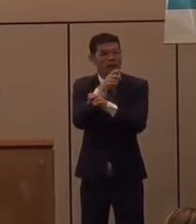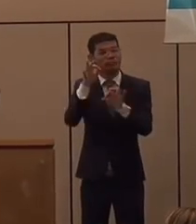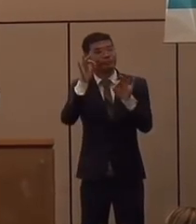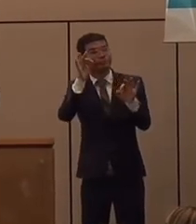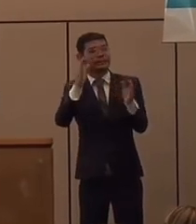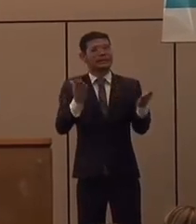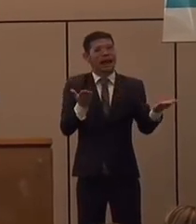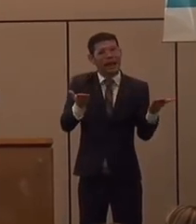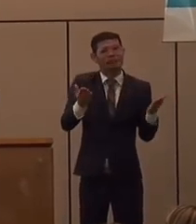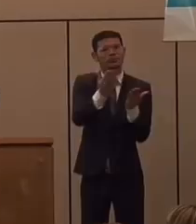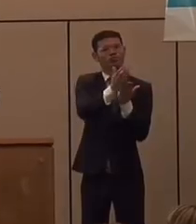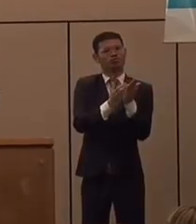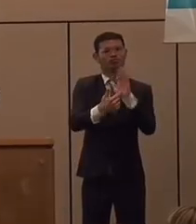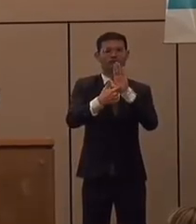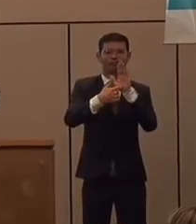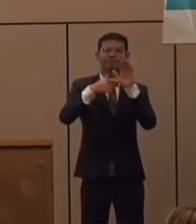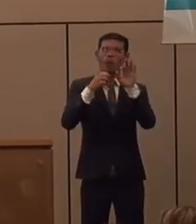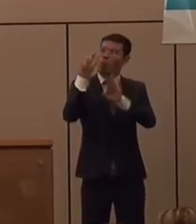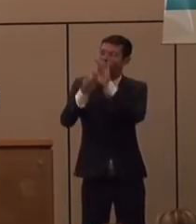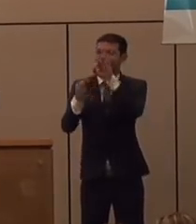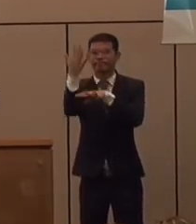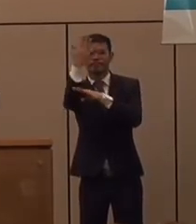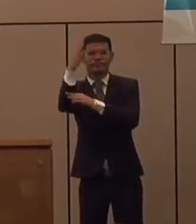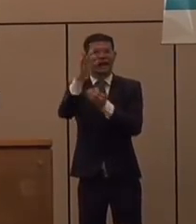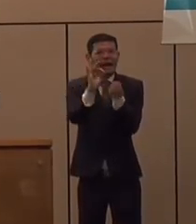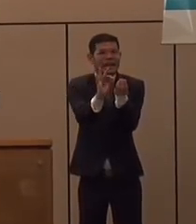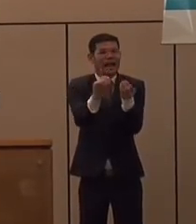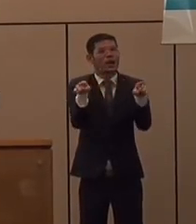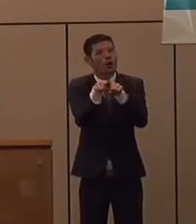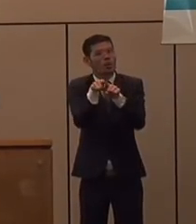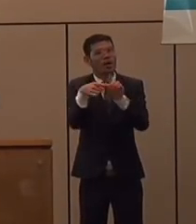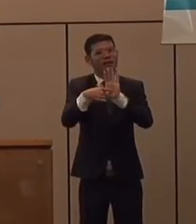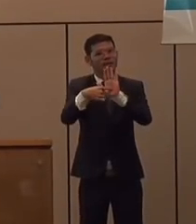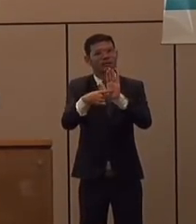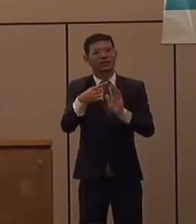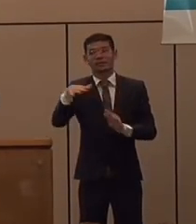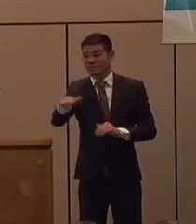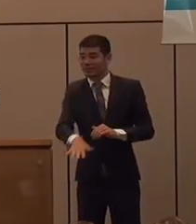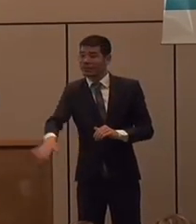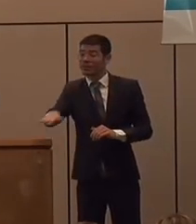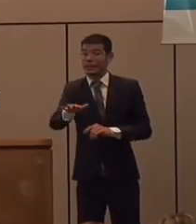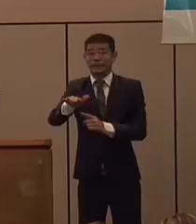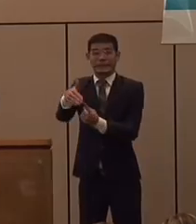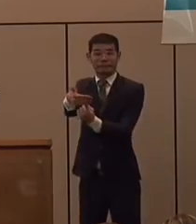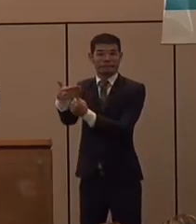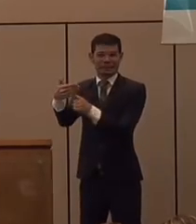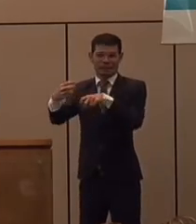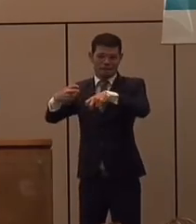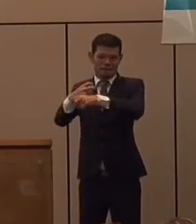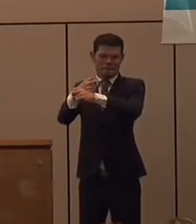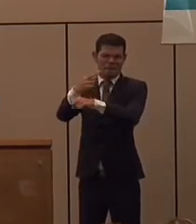sostenibilidad y en calidad y es una manera de demostrar como una área protegida que es el parque es un parque natural